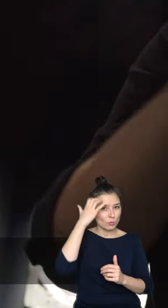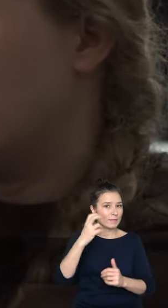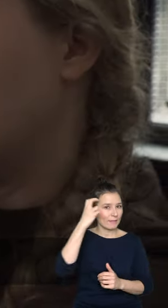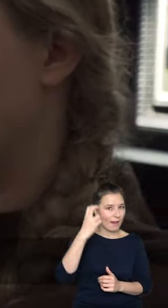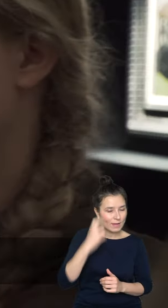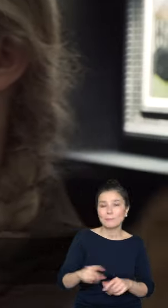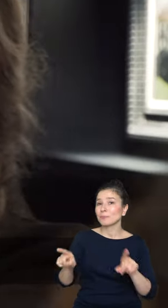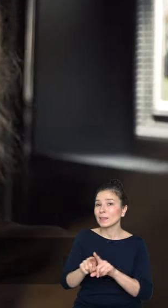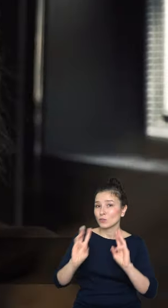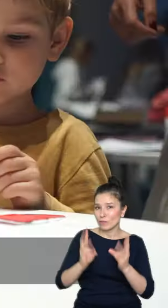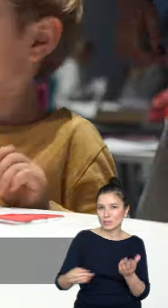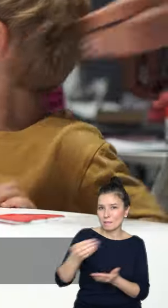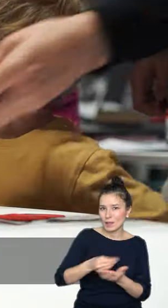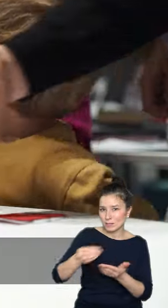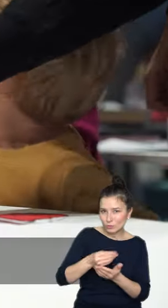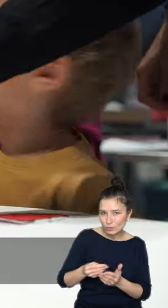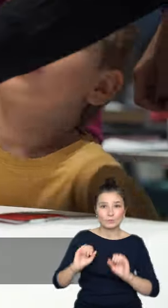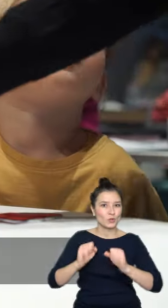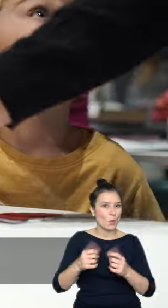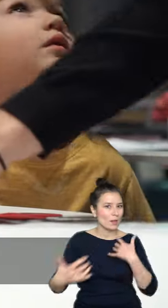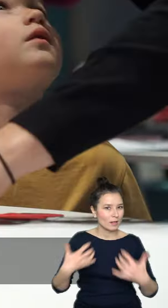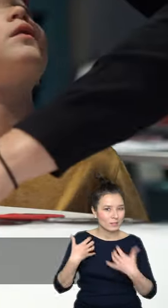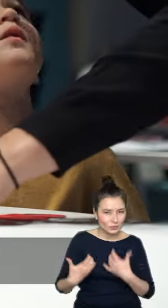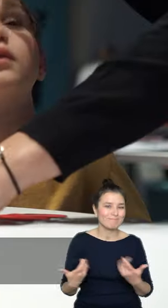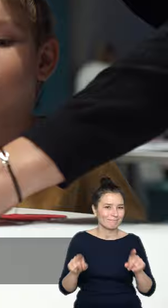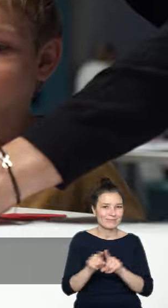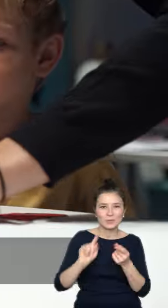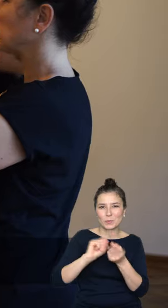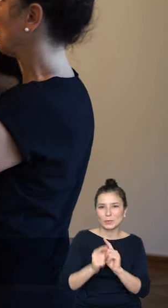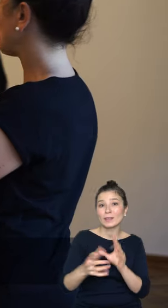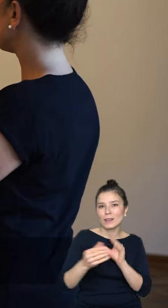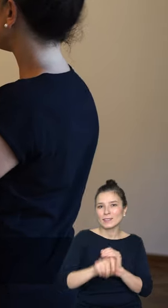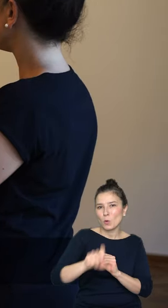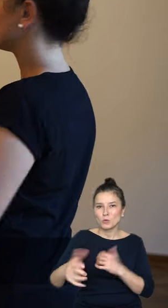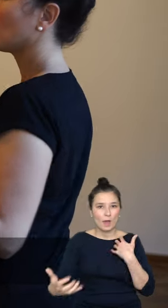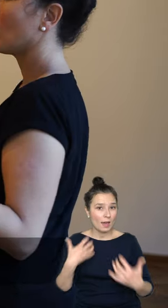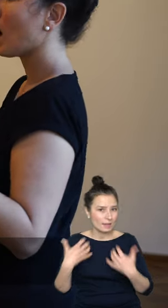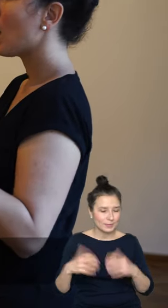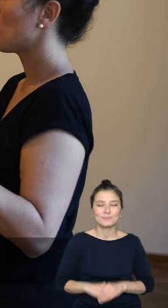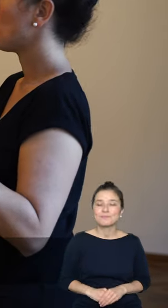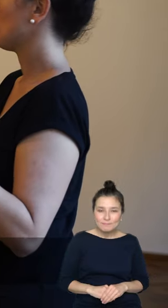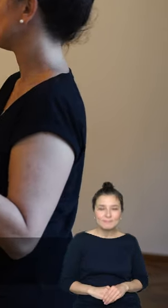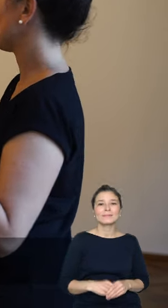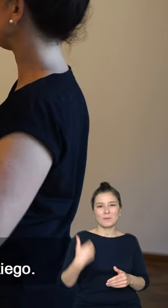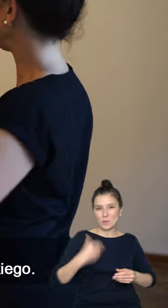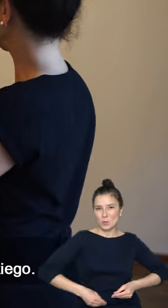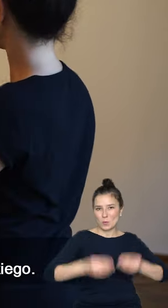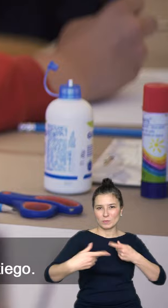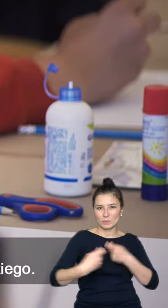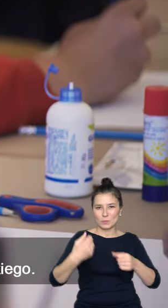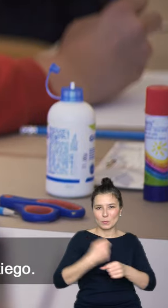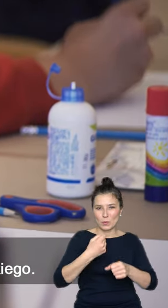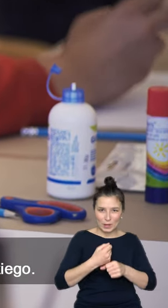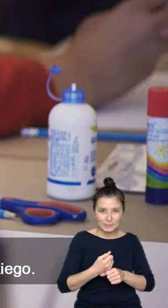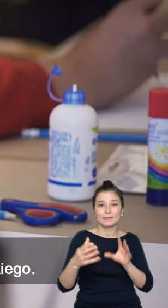Królewskiego na Wawelu, a także warsztaty plastyczne, akcje artystyczne oraz spotkania z artystami.